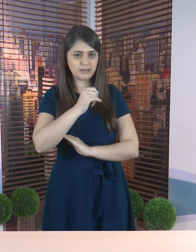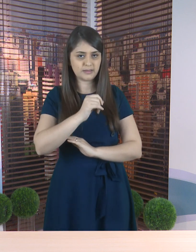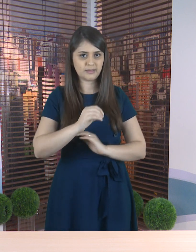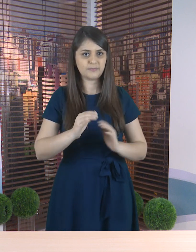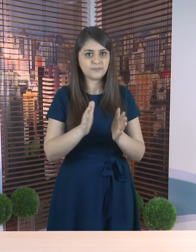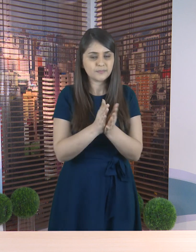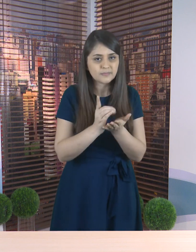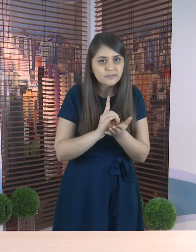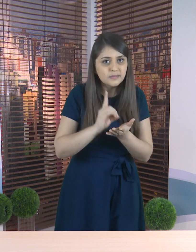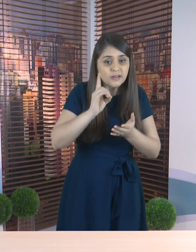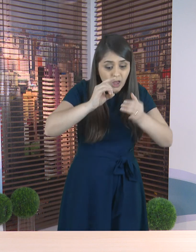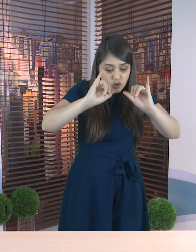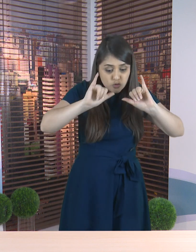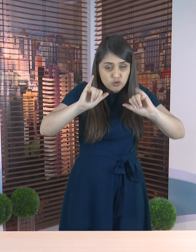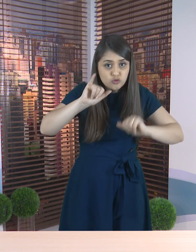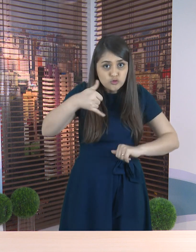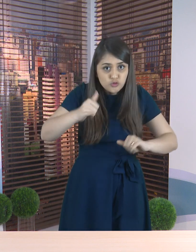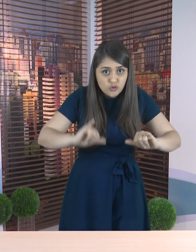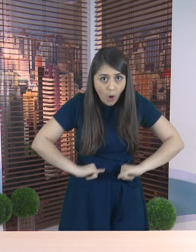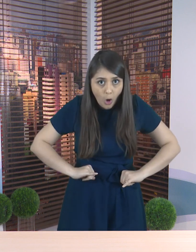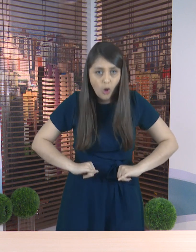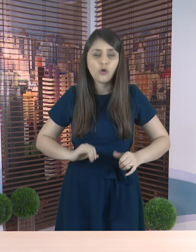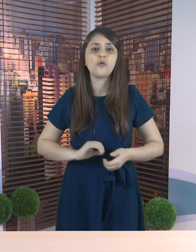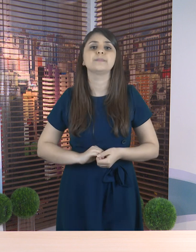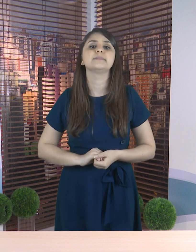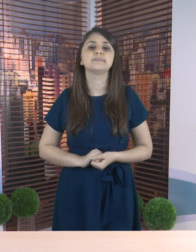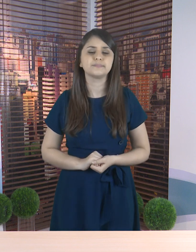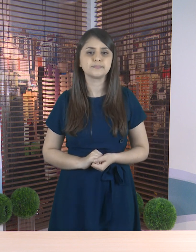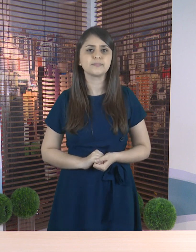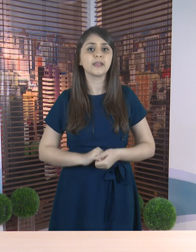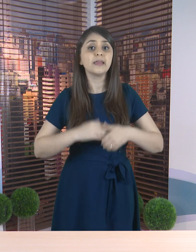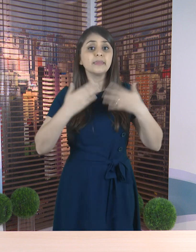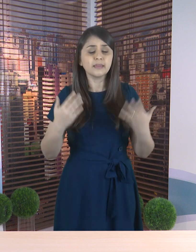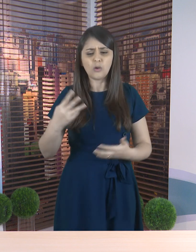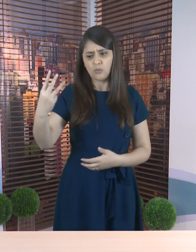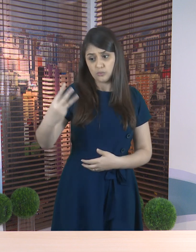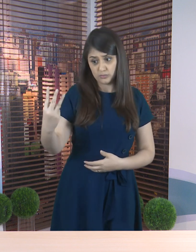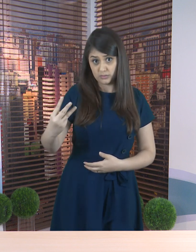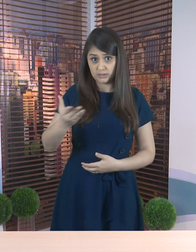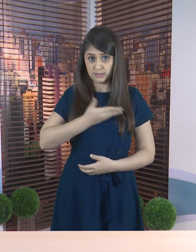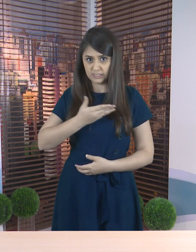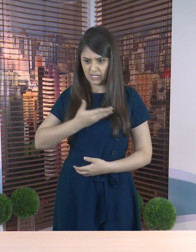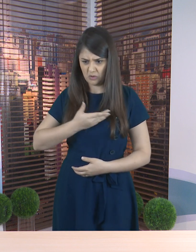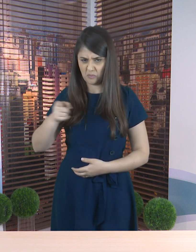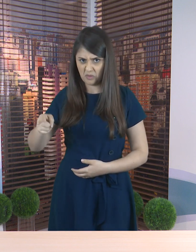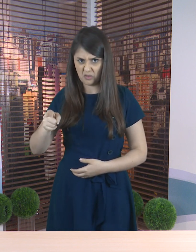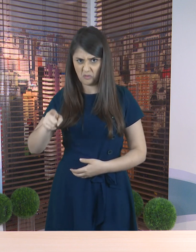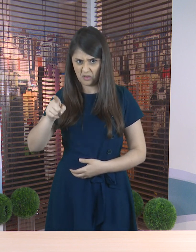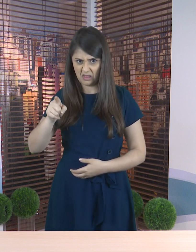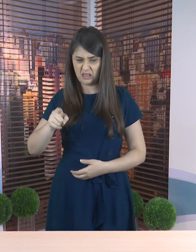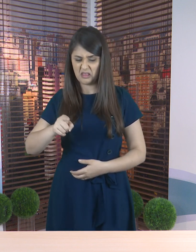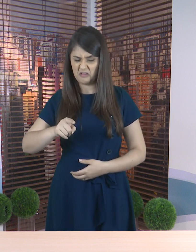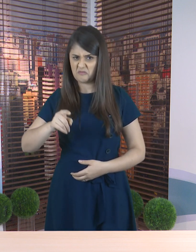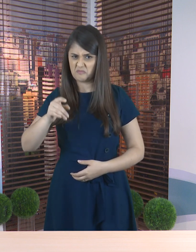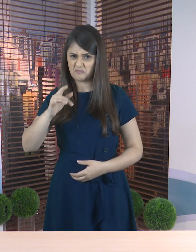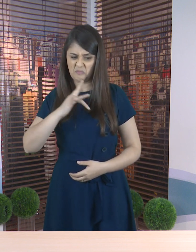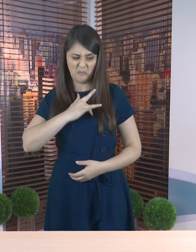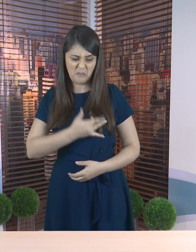impiedoso, acusa o patriarca de se levantar contra a sabedoria divina e aconselha Jó a